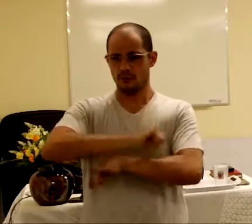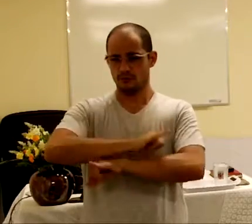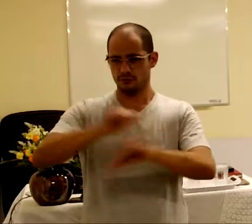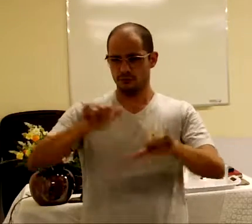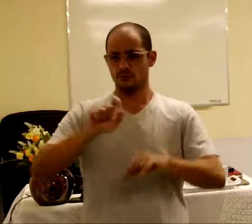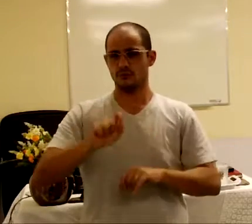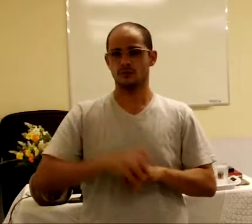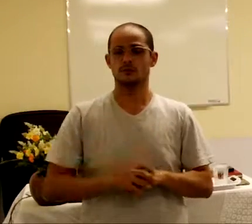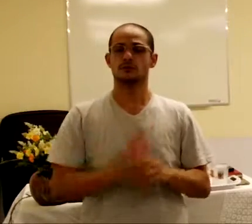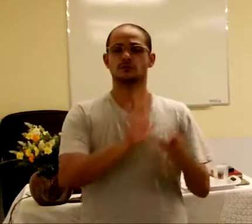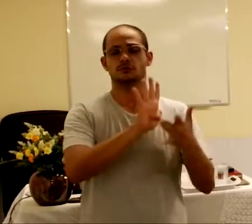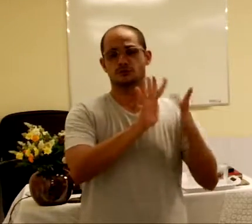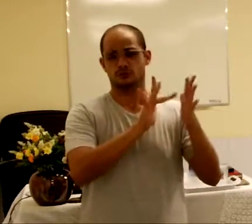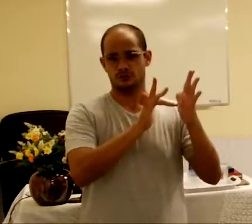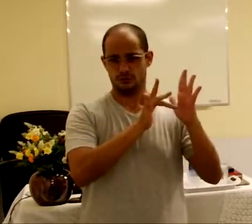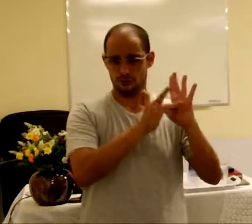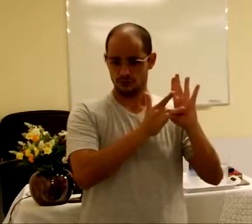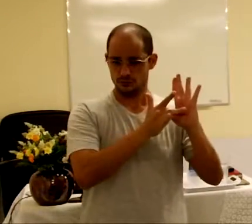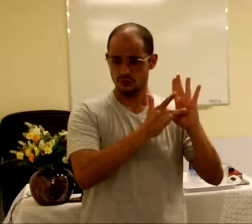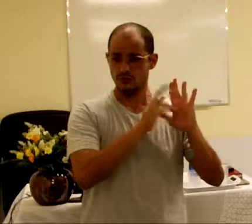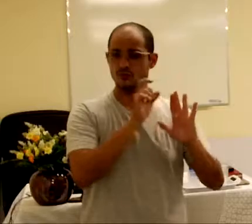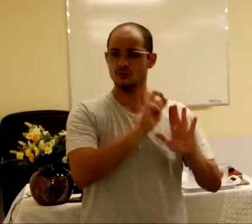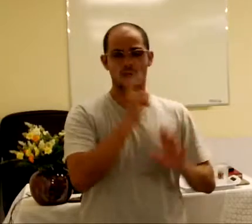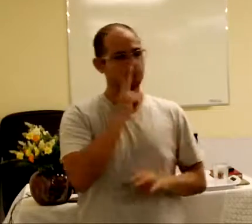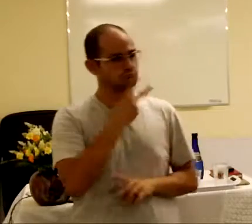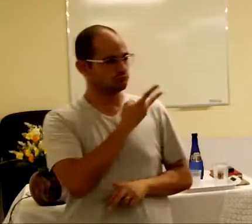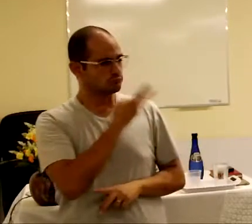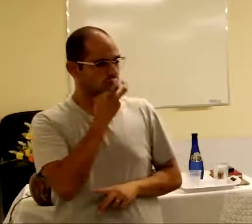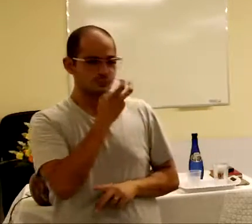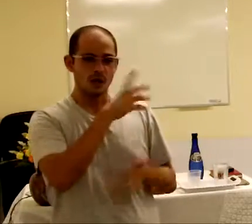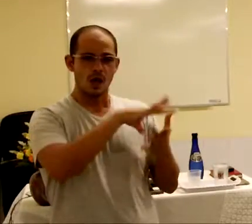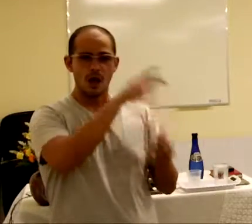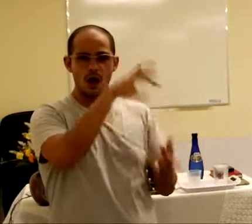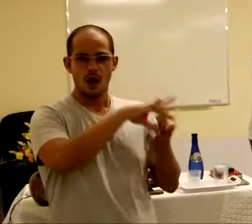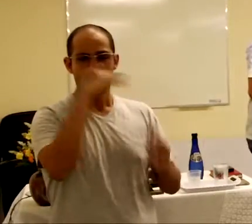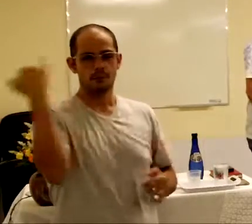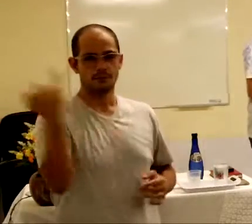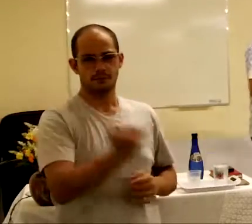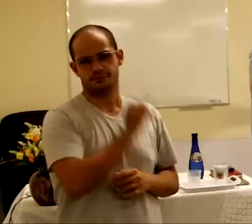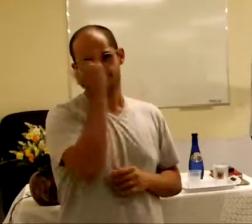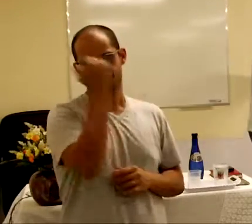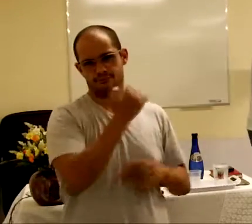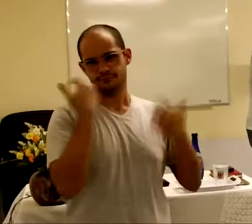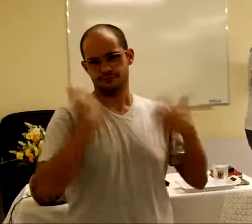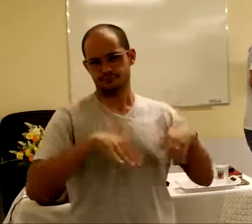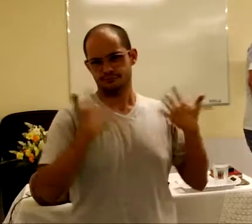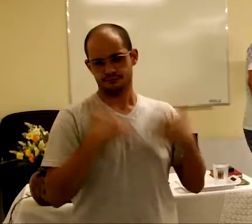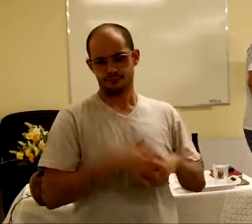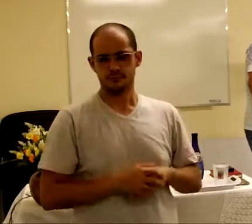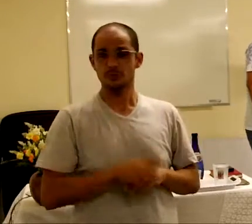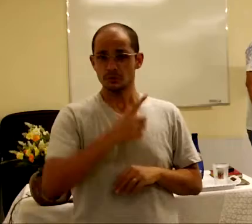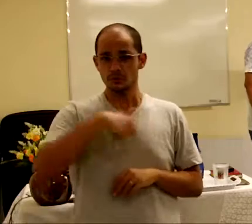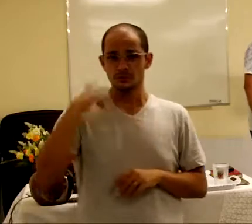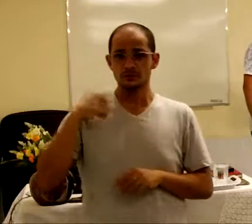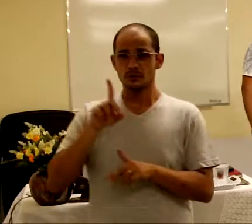Que Jesus era reconhecia a grandeza da alma de Jesus. Mahatma Gandhi. Muitos de nós chegamos até Deus através